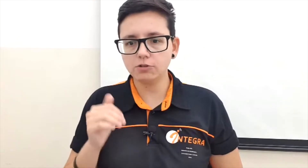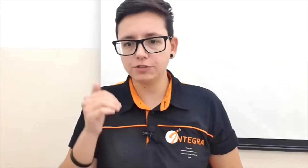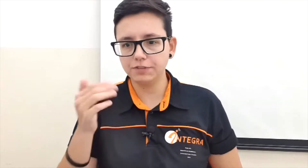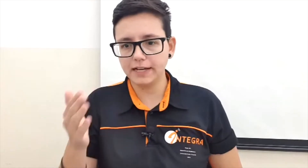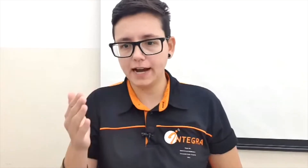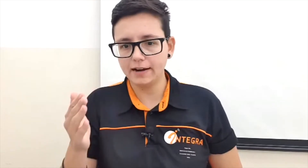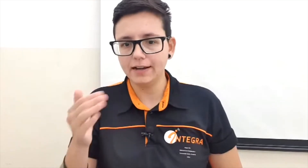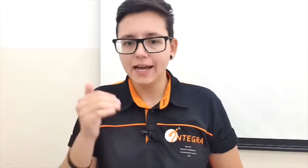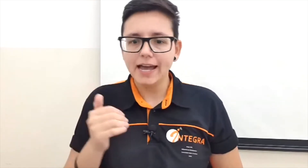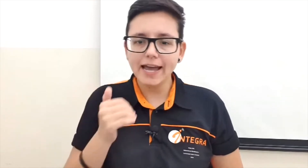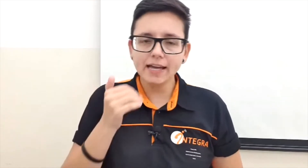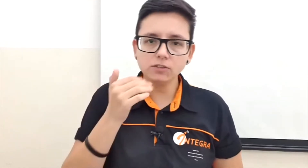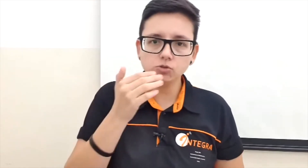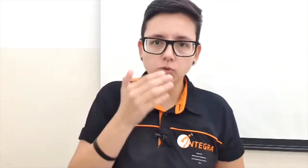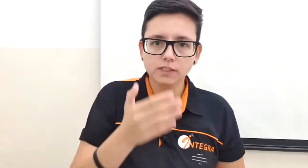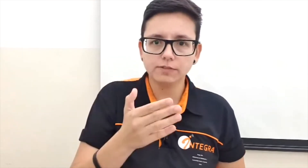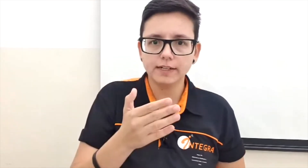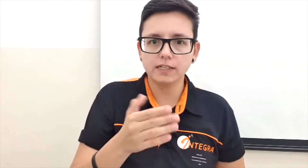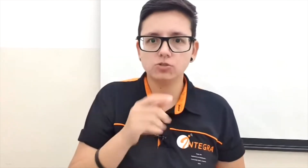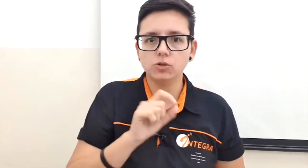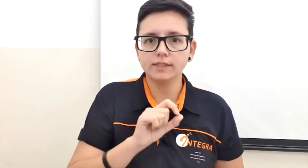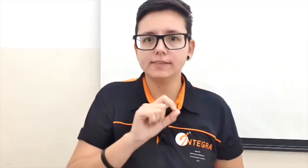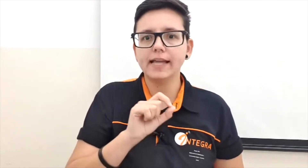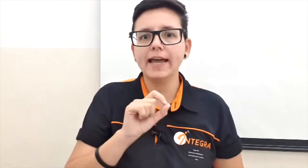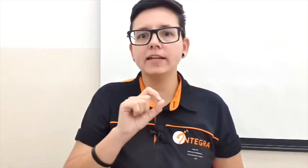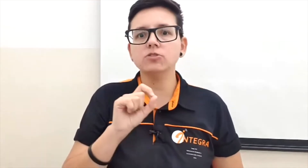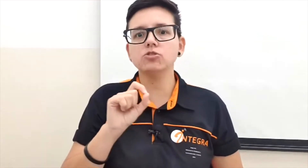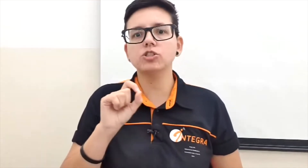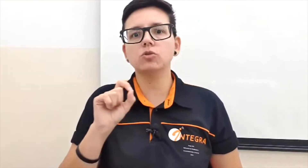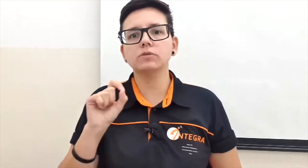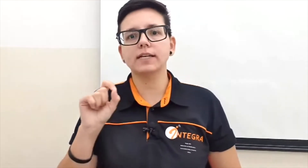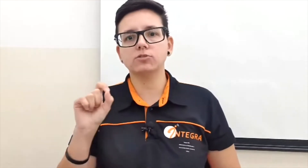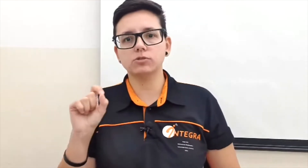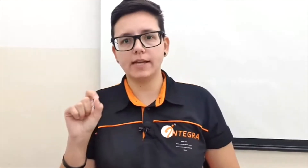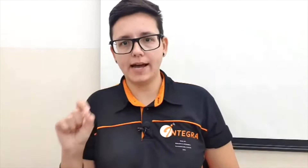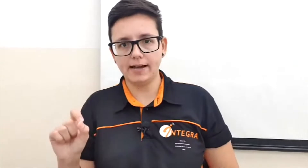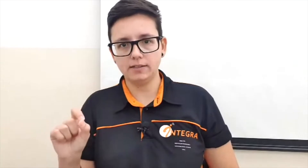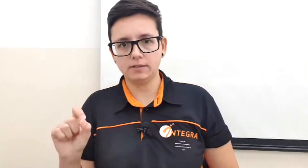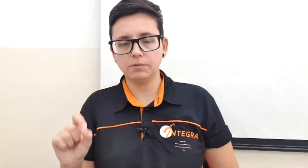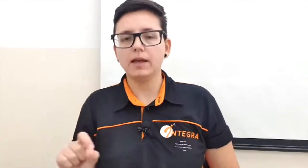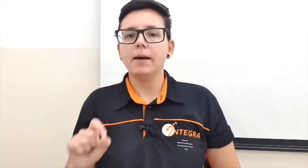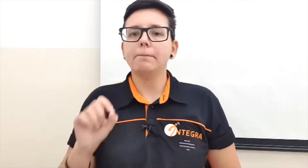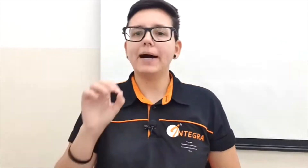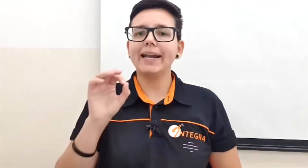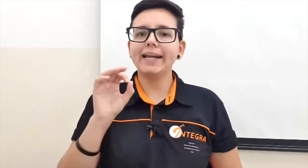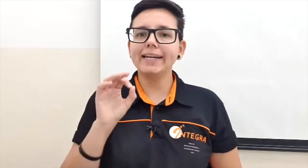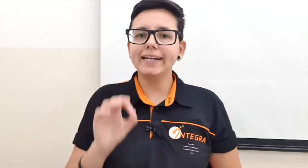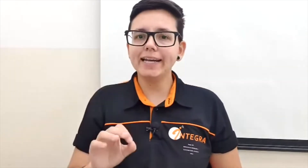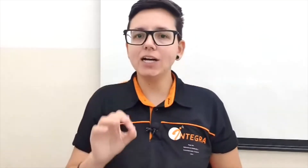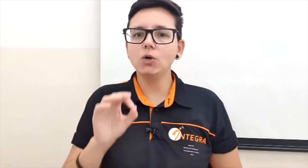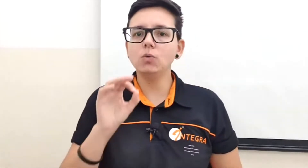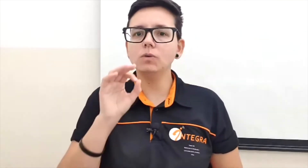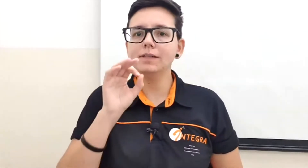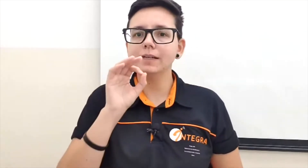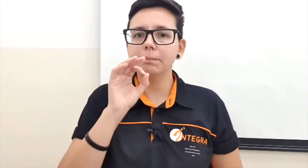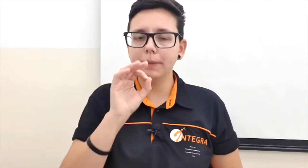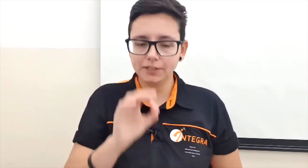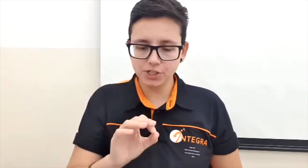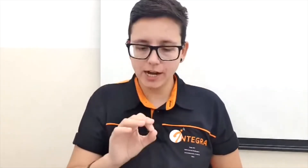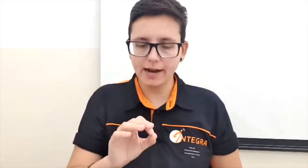de ficar e suas variações dentro de contextos reais para não